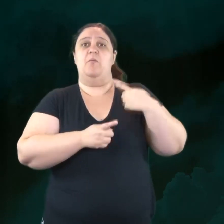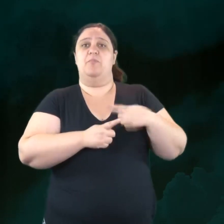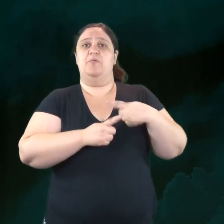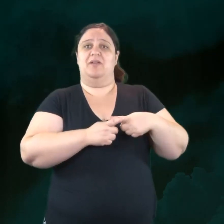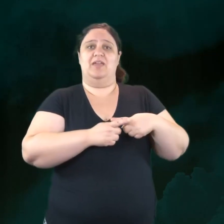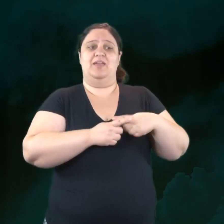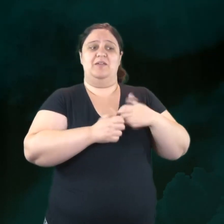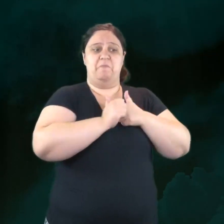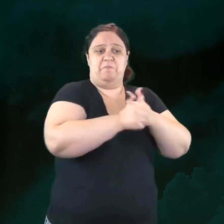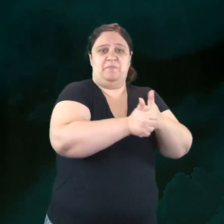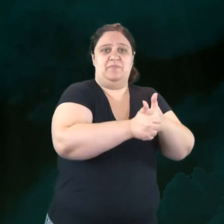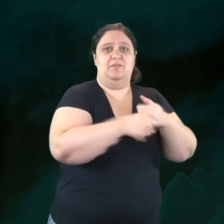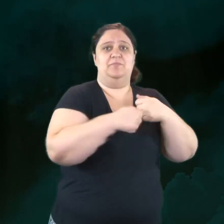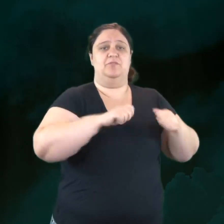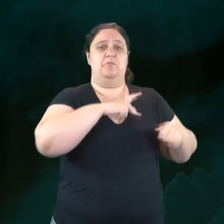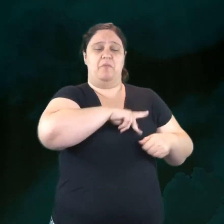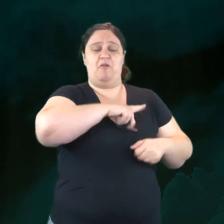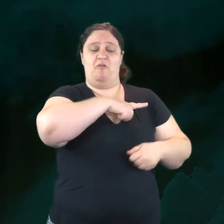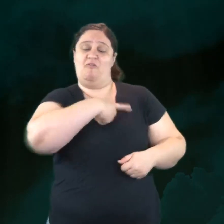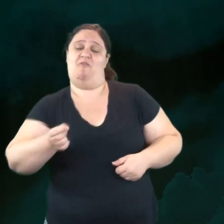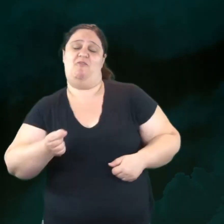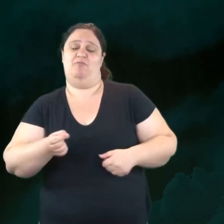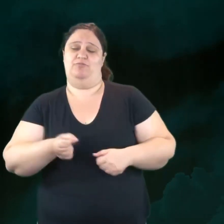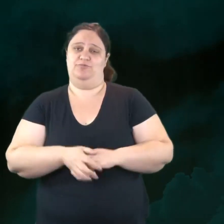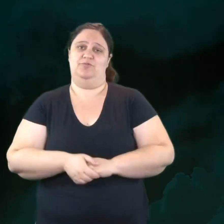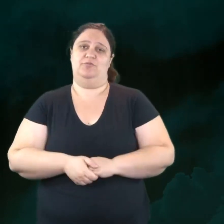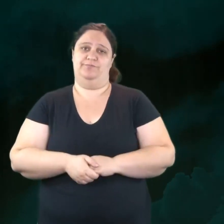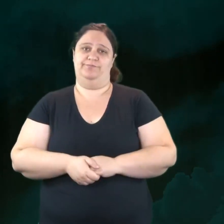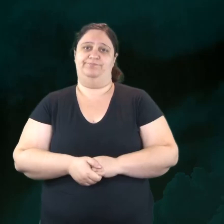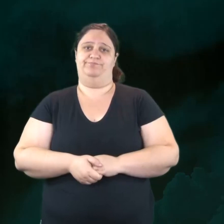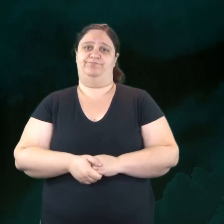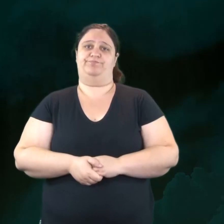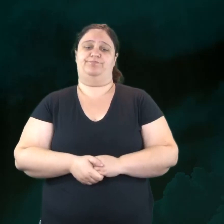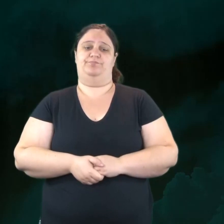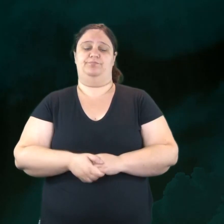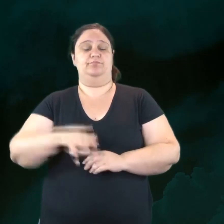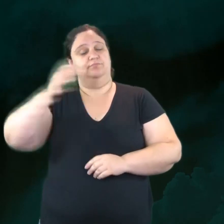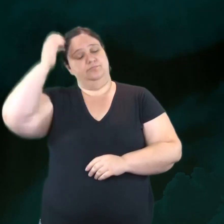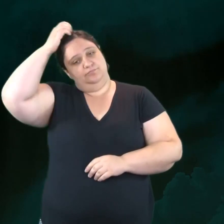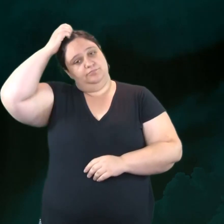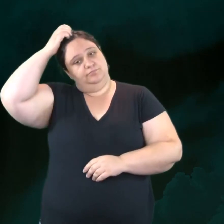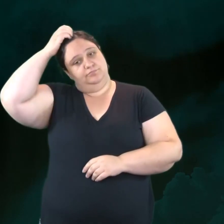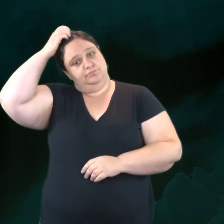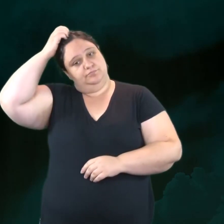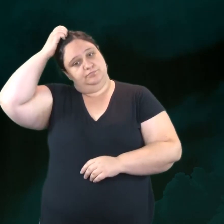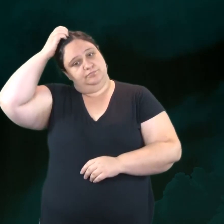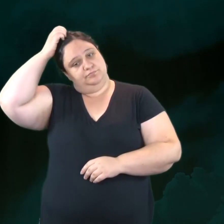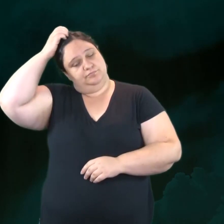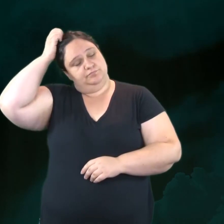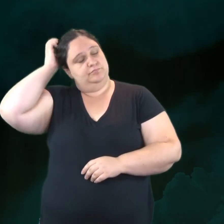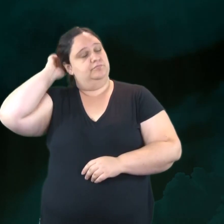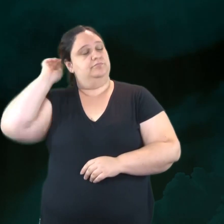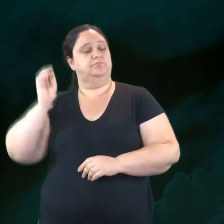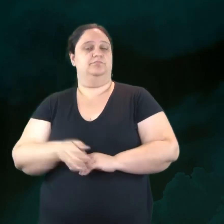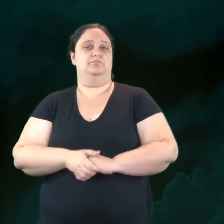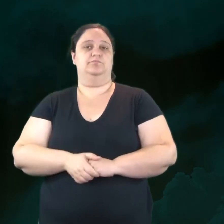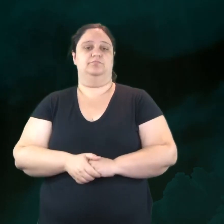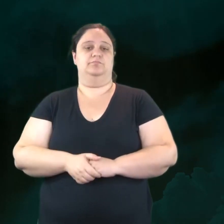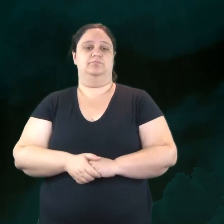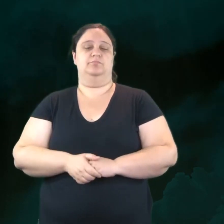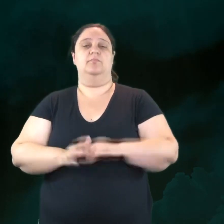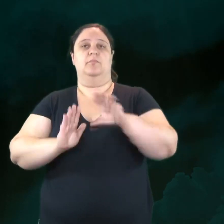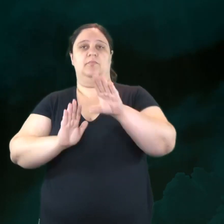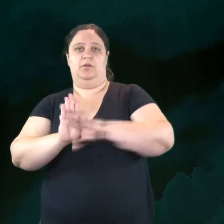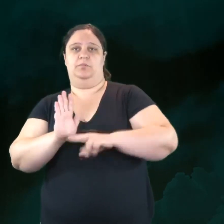eles tiveram que sair. Então, Paulo, né, fala aqui, né, é isso, né? Capítulo